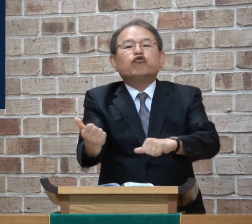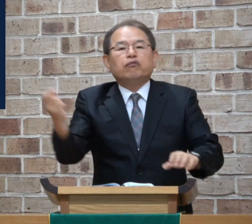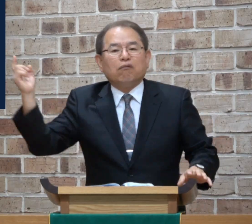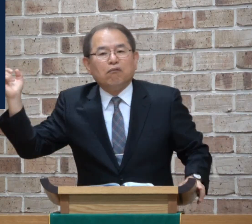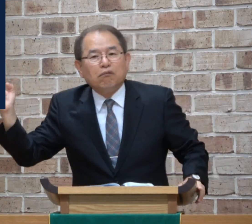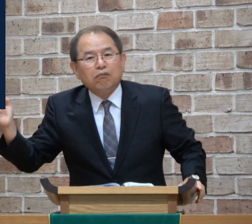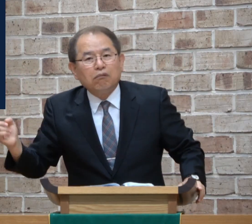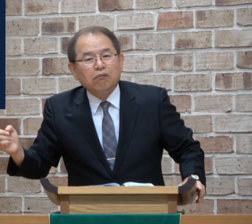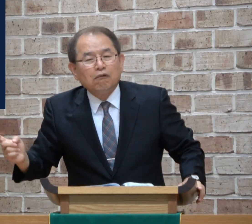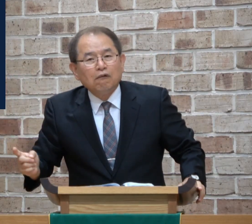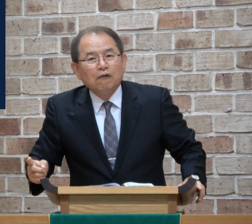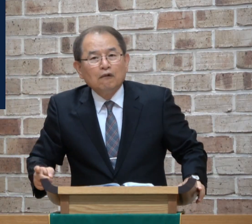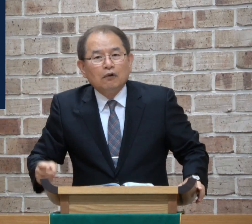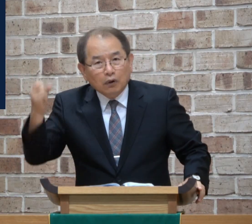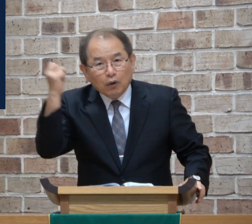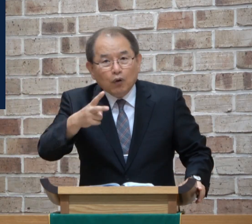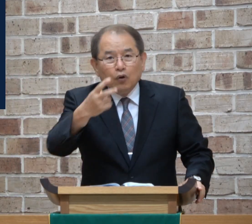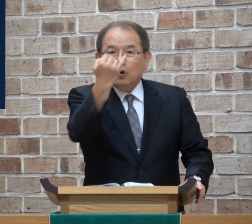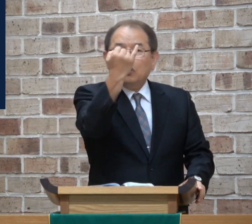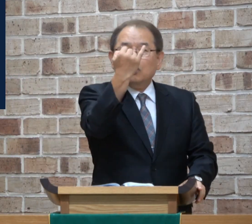그리고 그 자리에서 죽게 됩니다.